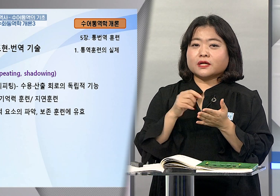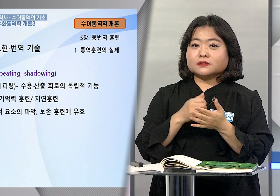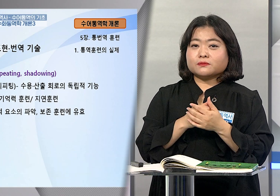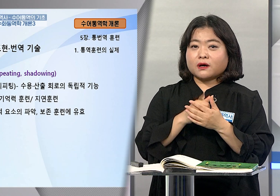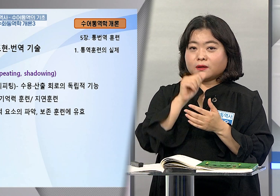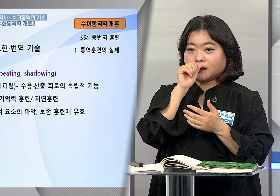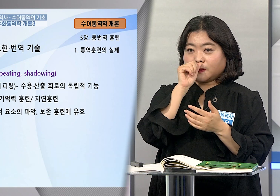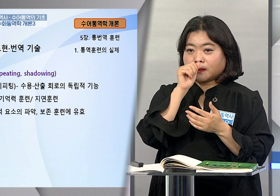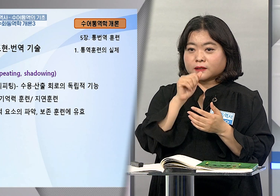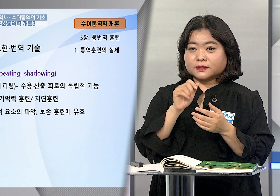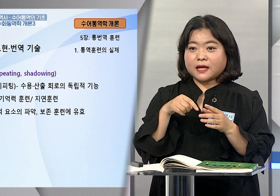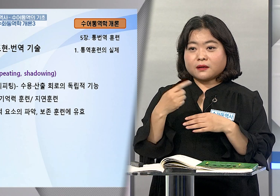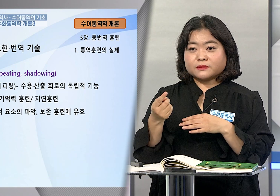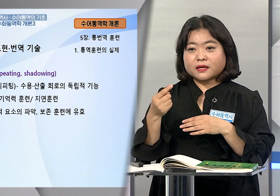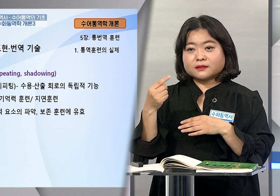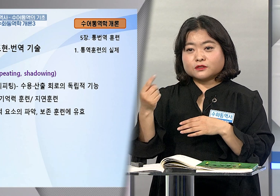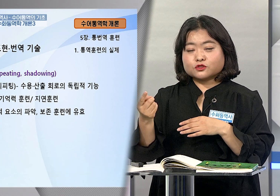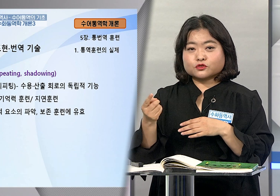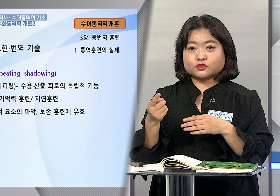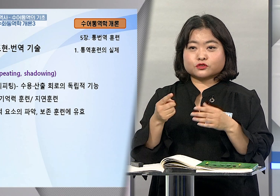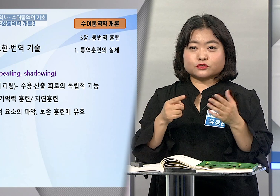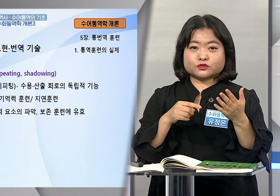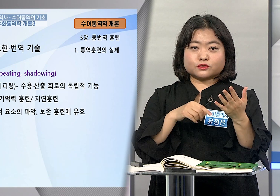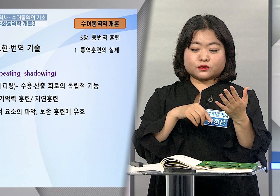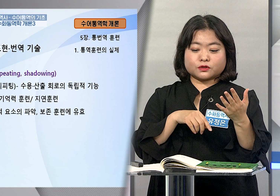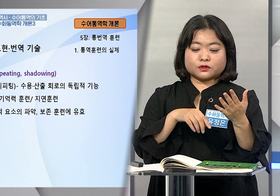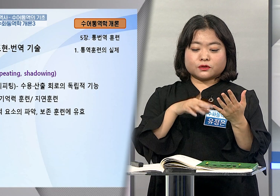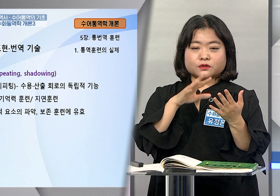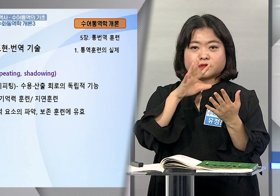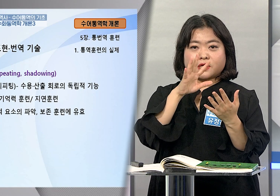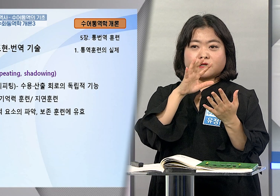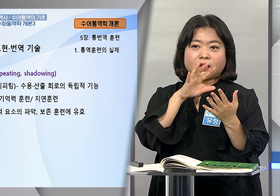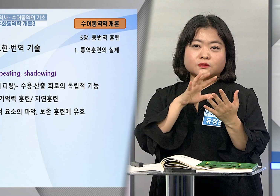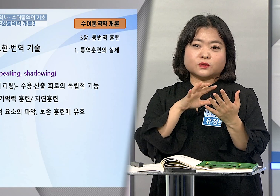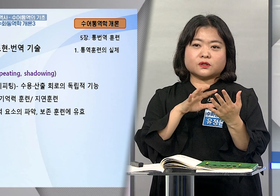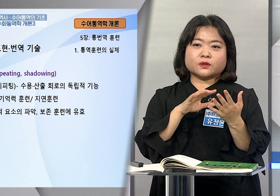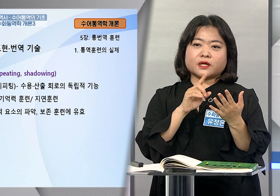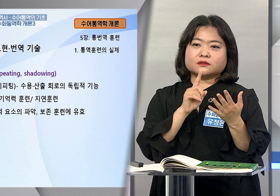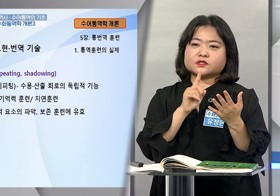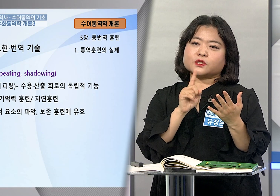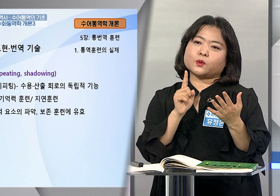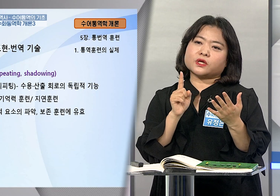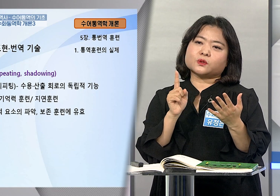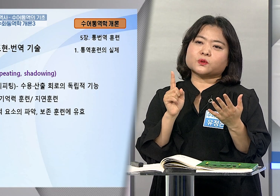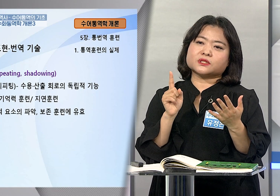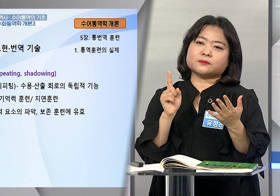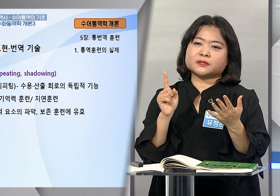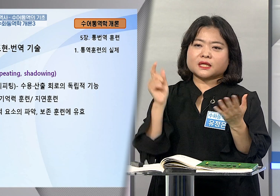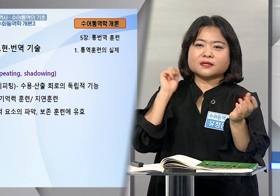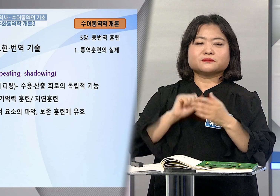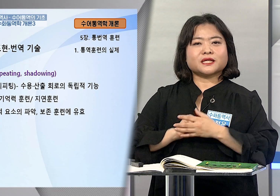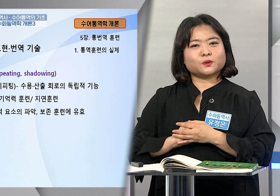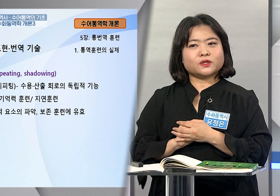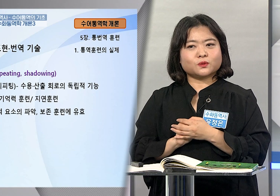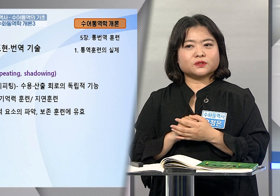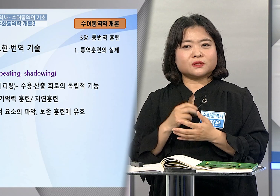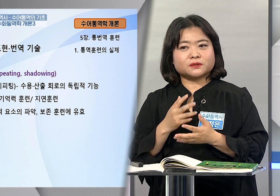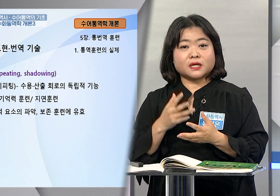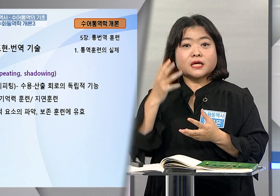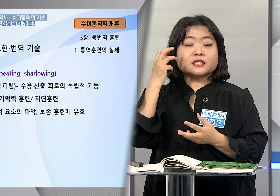예를 들면 그 다음 얘기들을 쭉쭉 책을 하는 걸 읽어요. 예를 들어 쉐도잉, 동시 리피팅. 그럼 쉐도잉, 동시 리피팅.